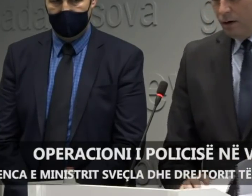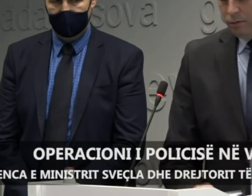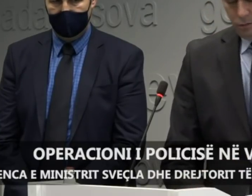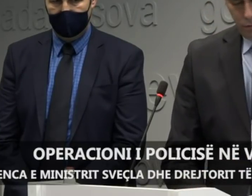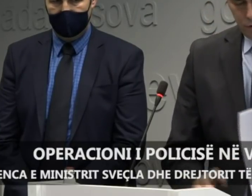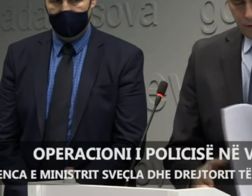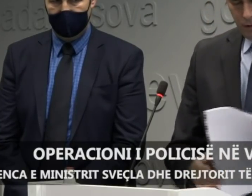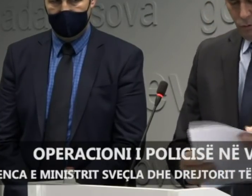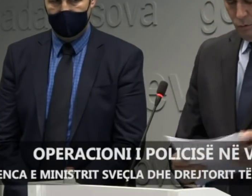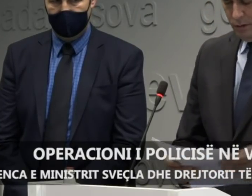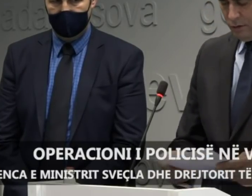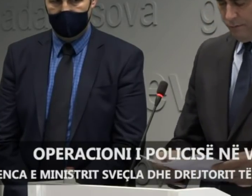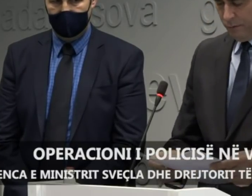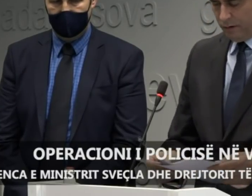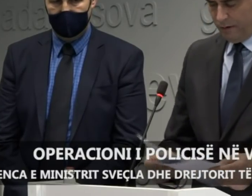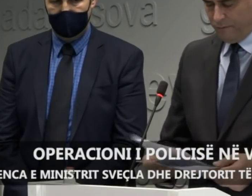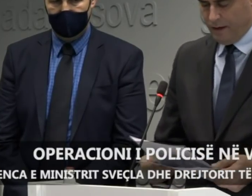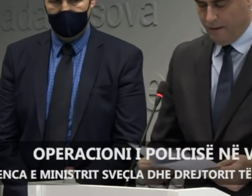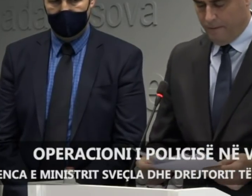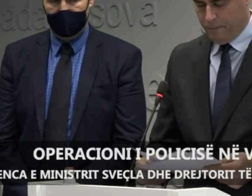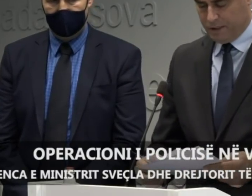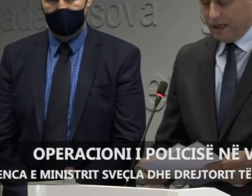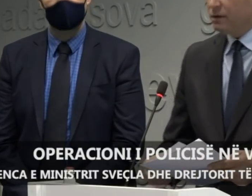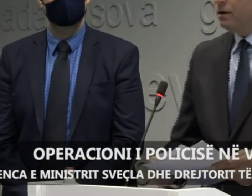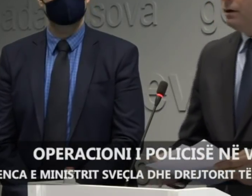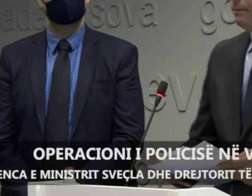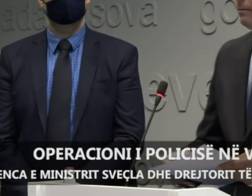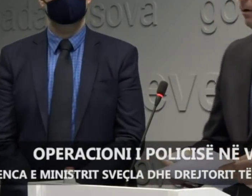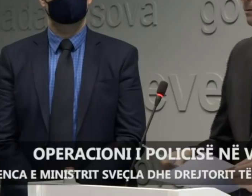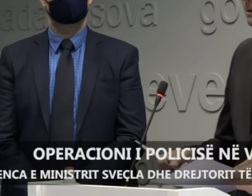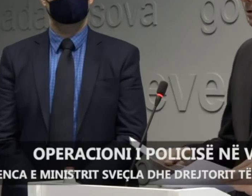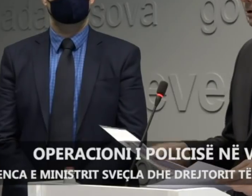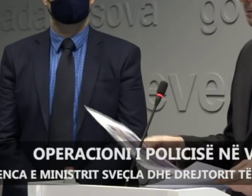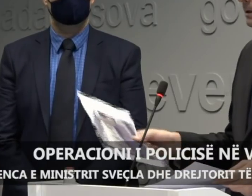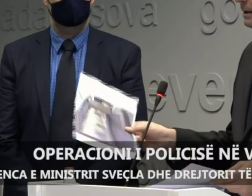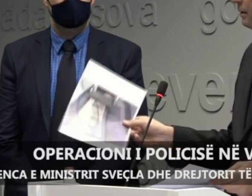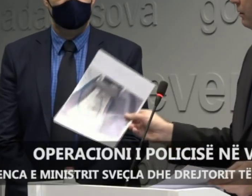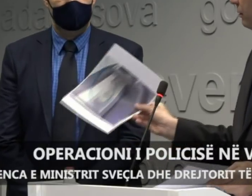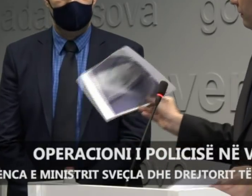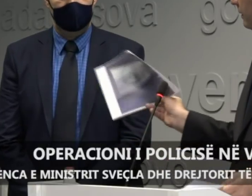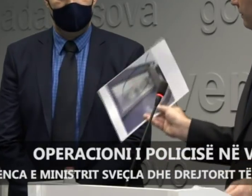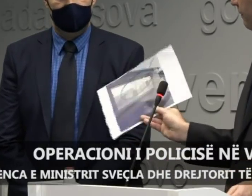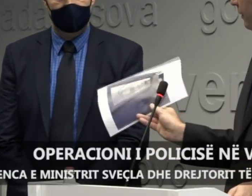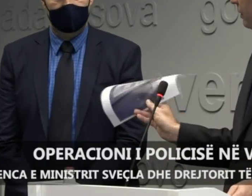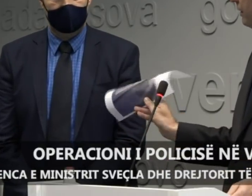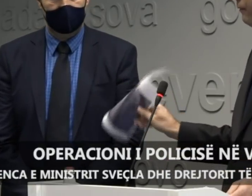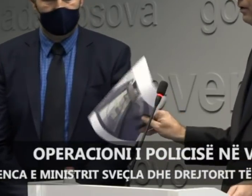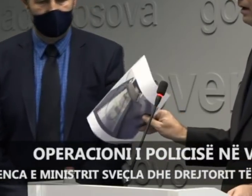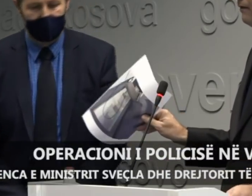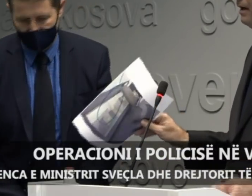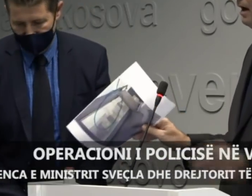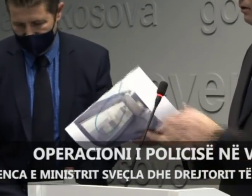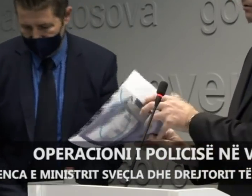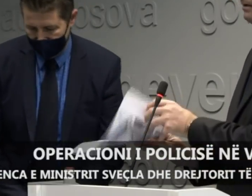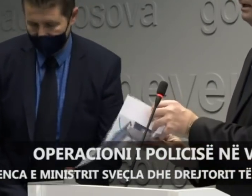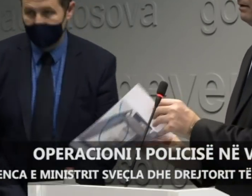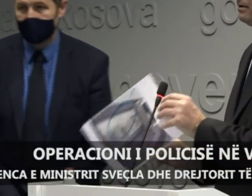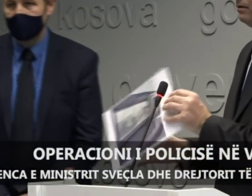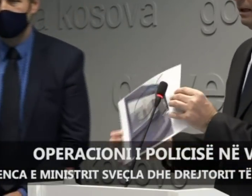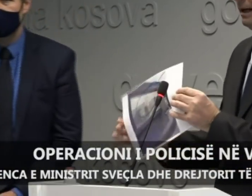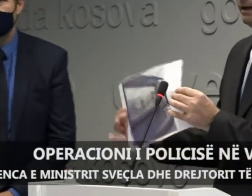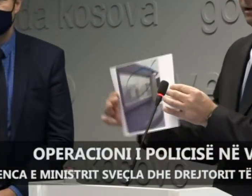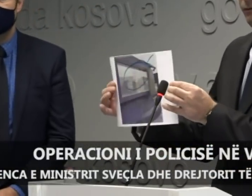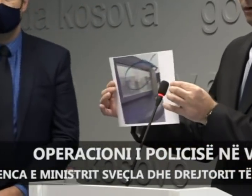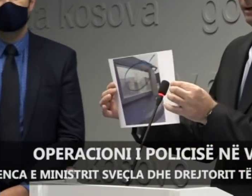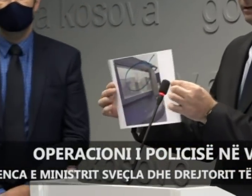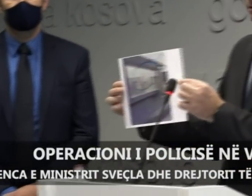më lejoni, unë do t'ju kisha tregu disa fotografi me çka sot jam përball pjestar të policisë të Kosovës. Kjo është një fotografi e autoblindës,